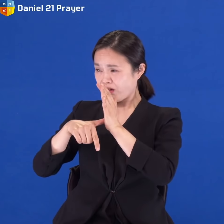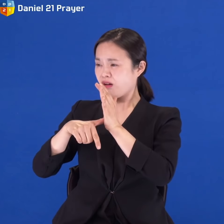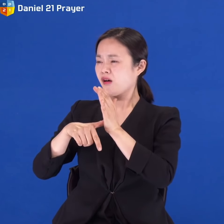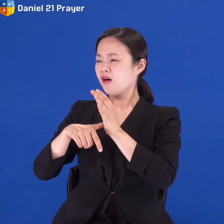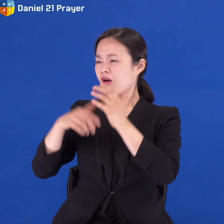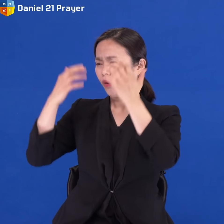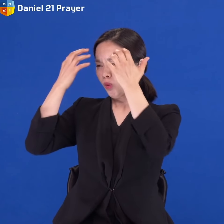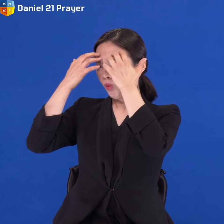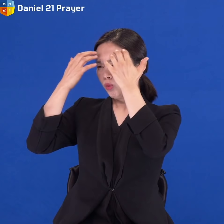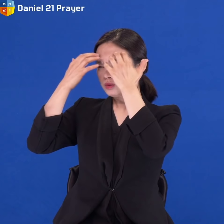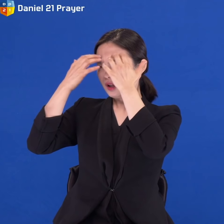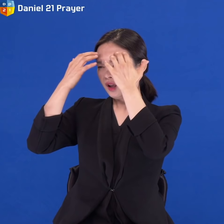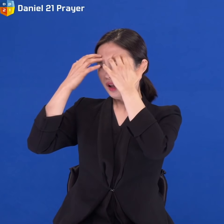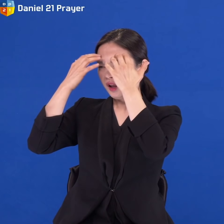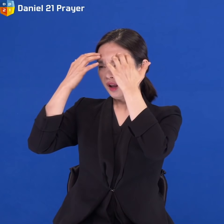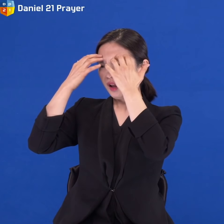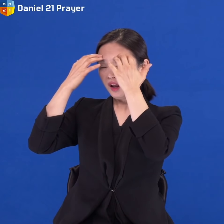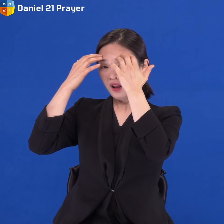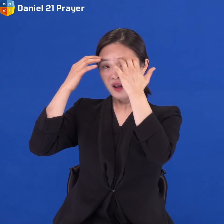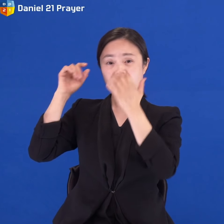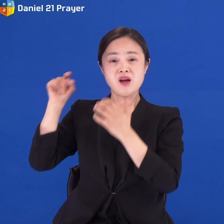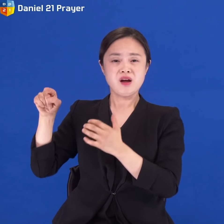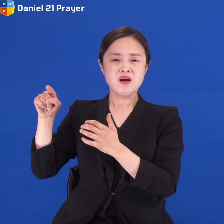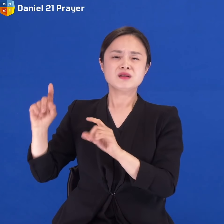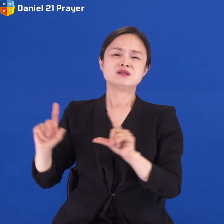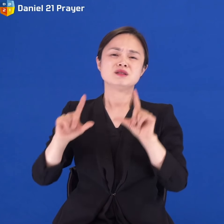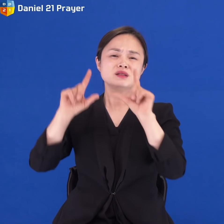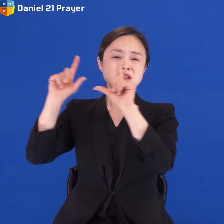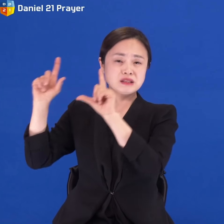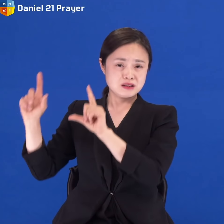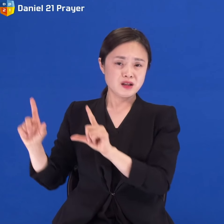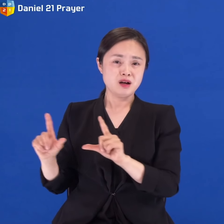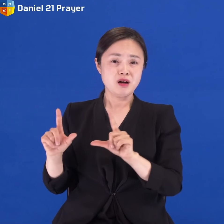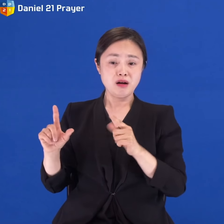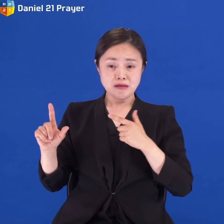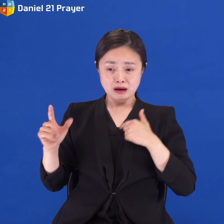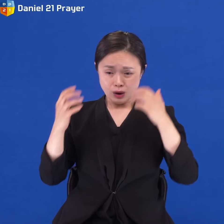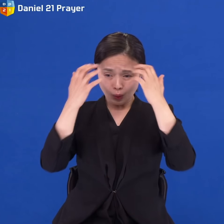한심한 옥탑방의 동거가 시작된 것입니다.